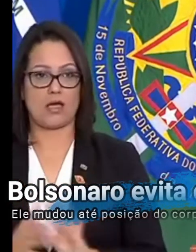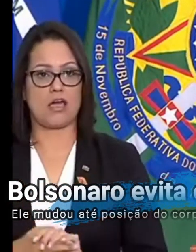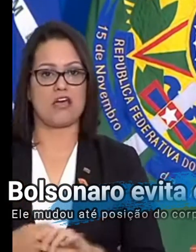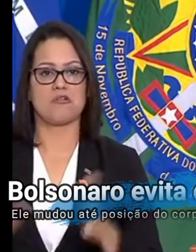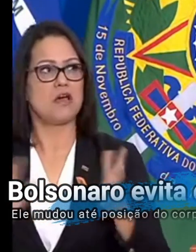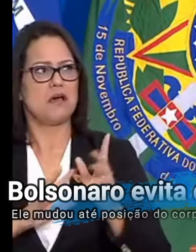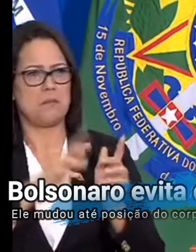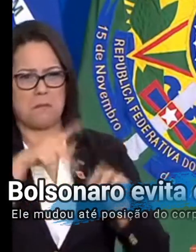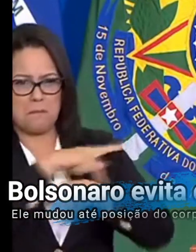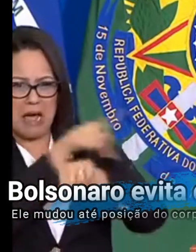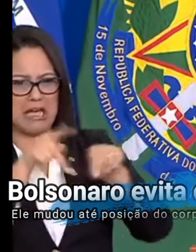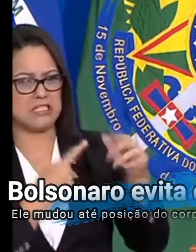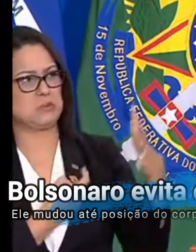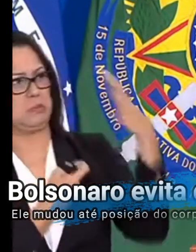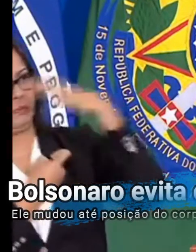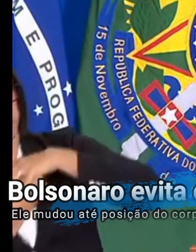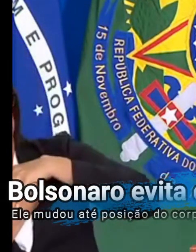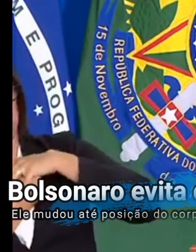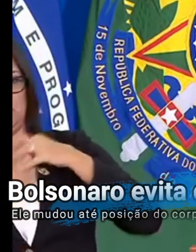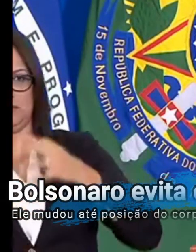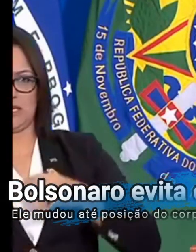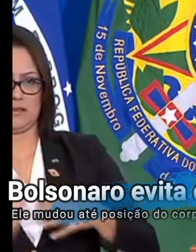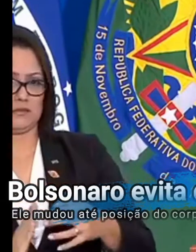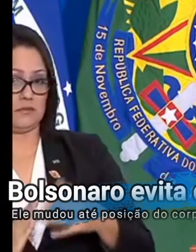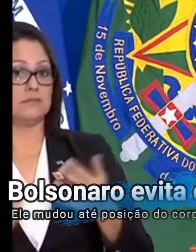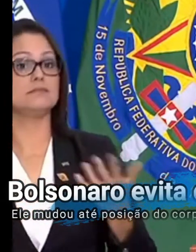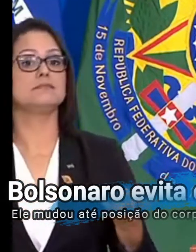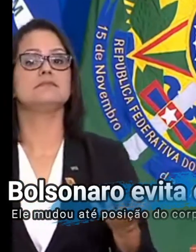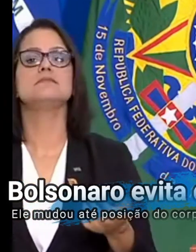colonizados é o estudo